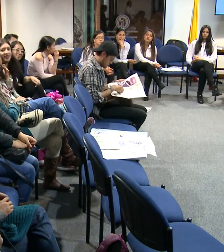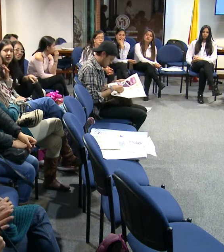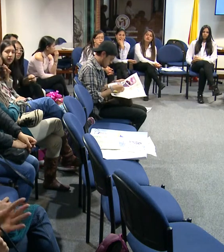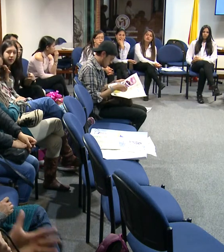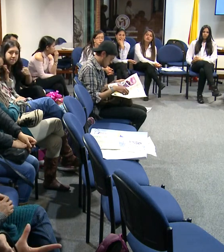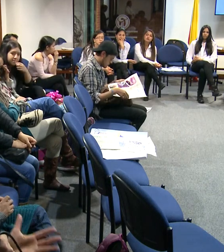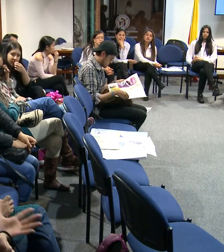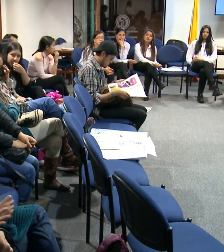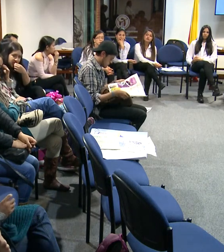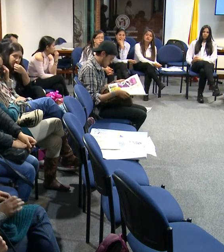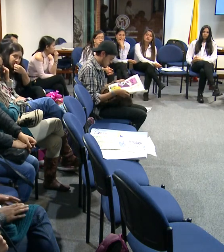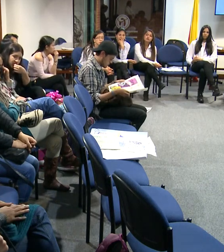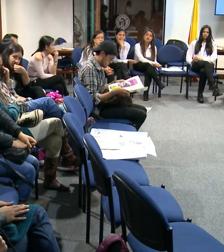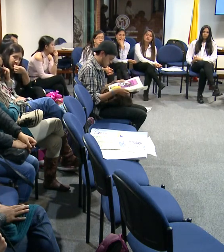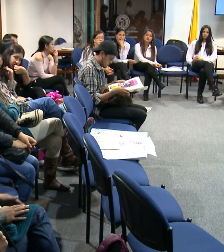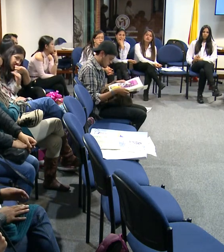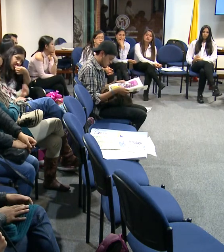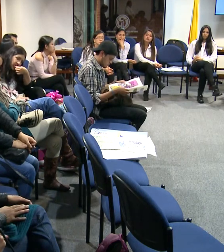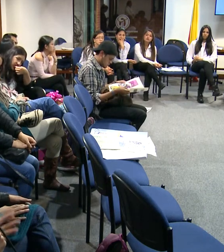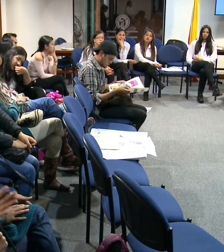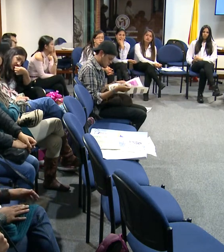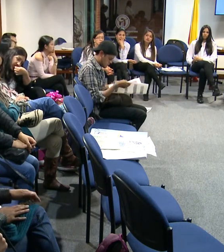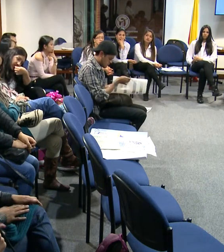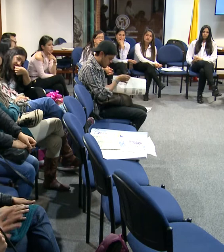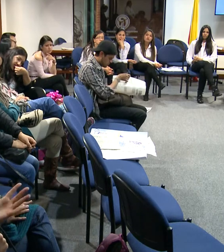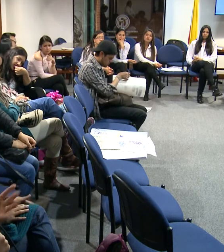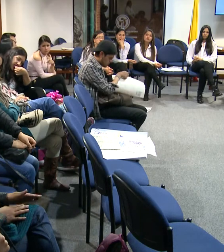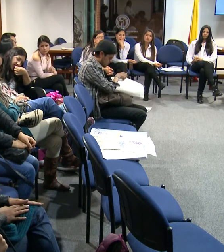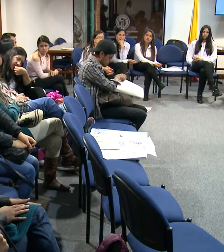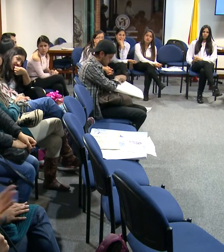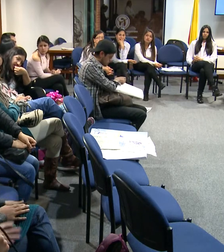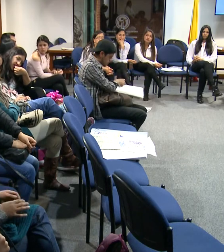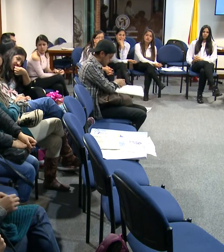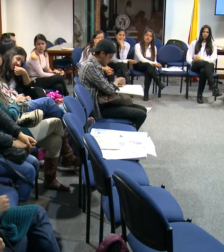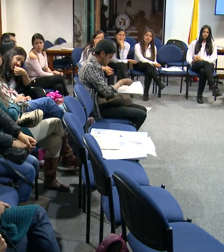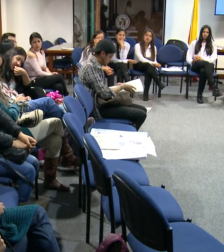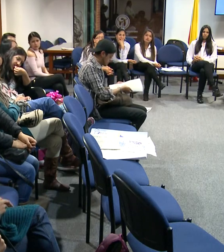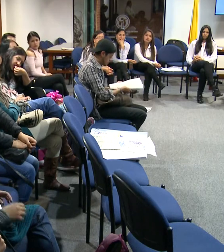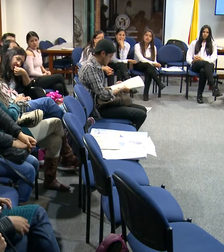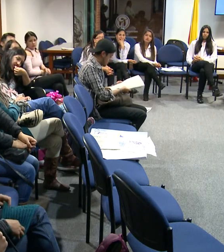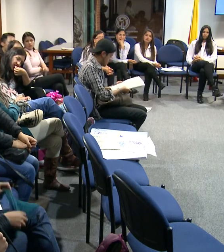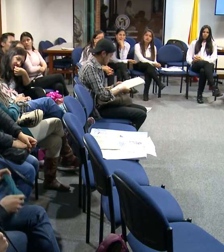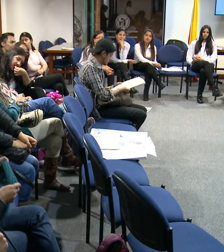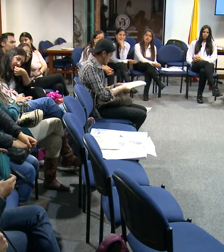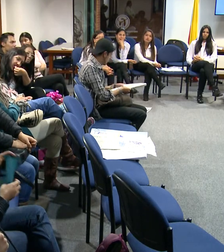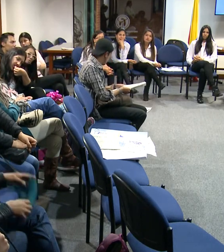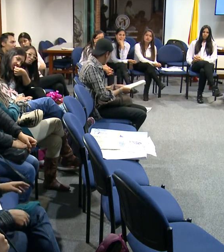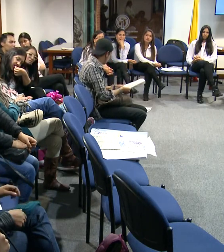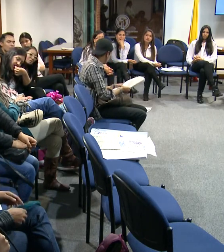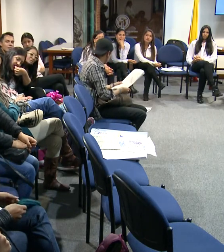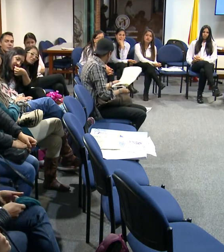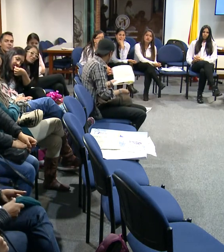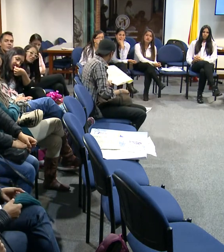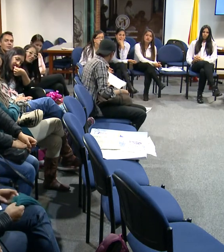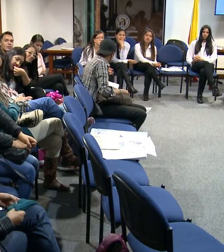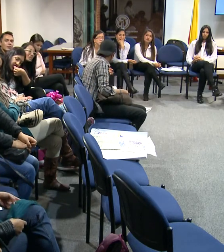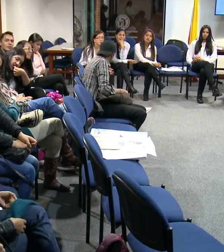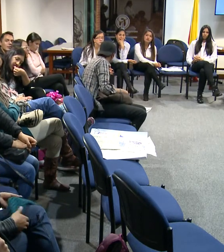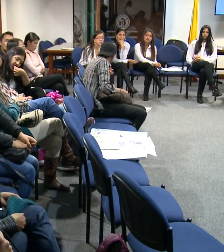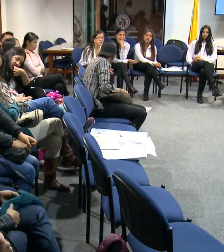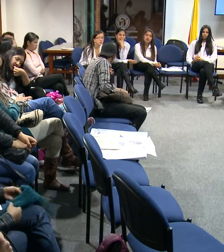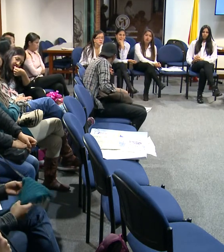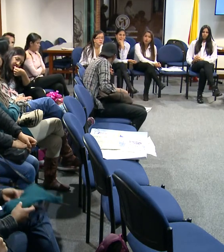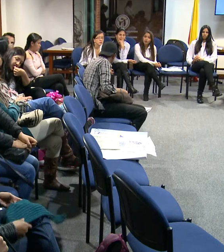restringe a las personas con discapacidad porque sencillamente estas instituciones no están preparadas? Y la otra